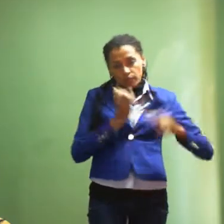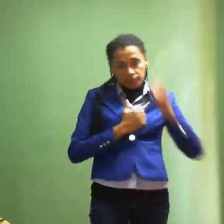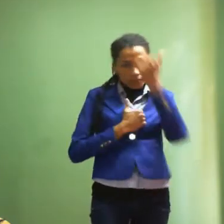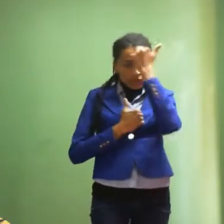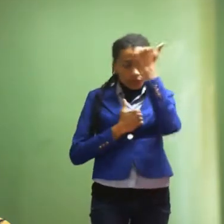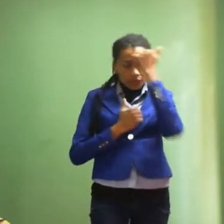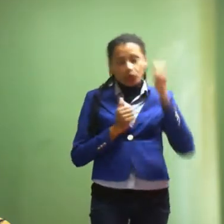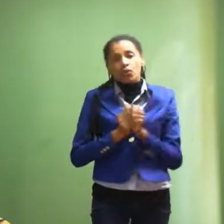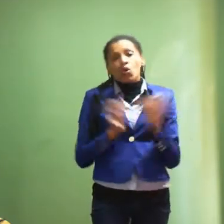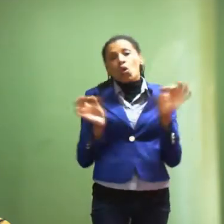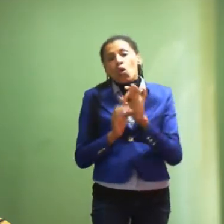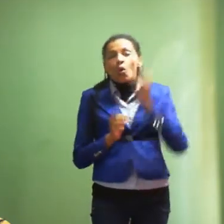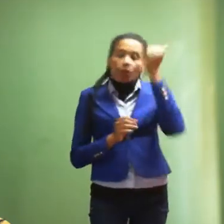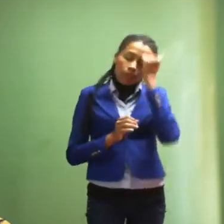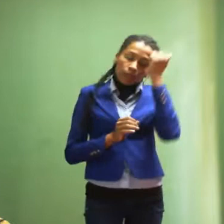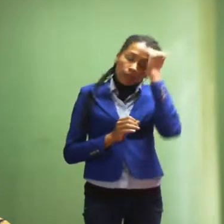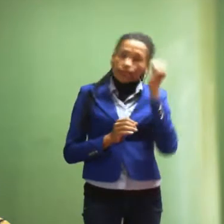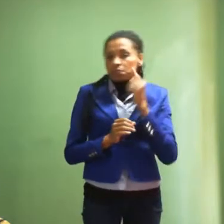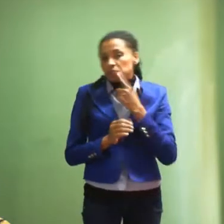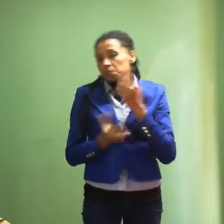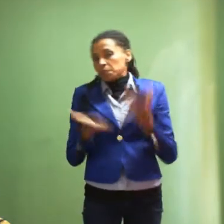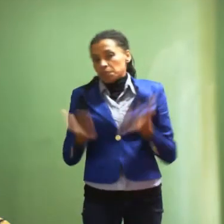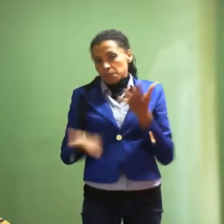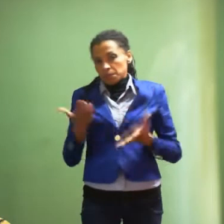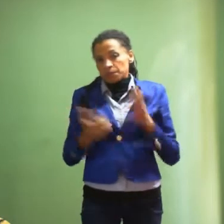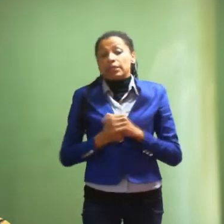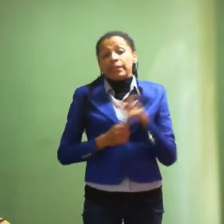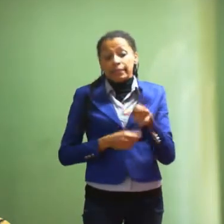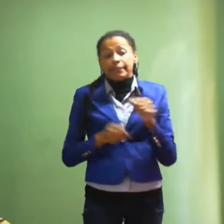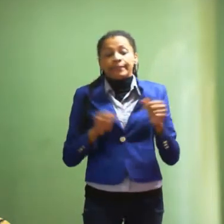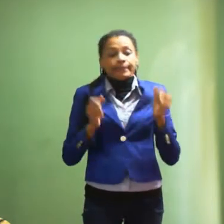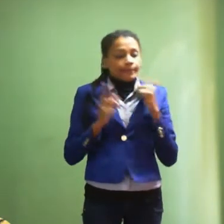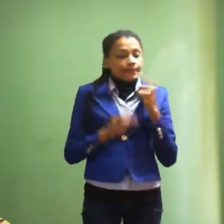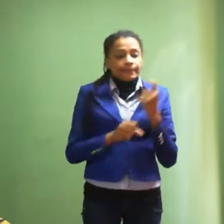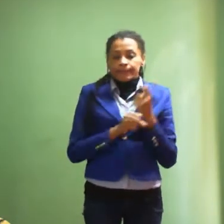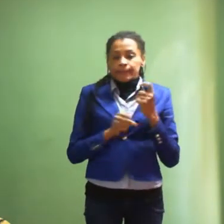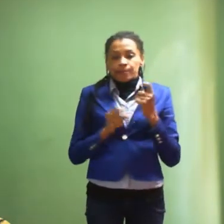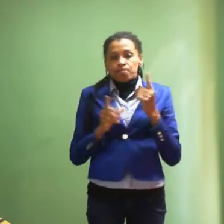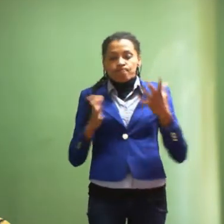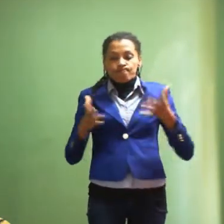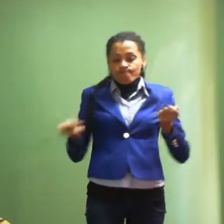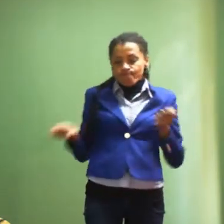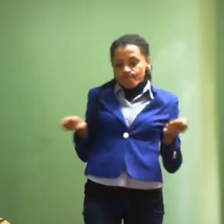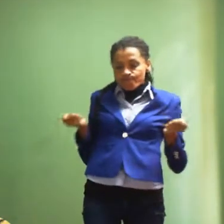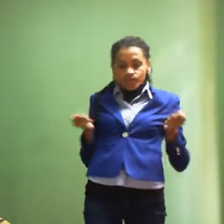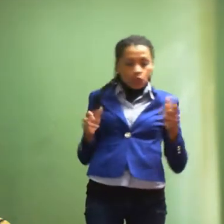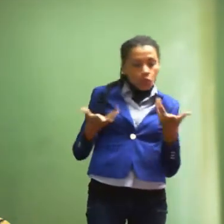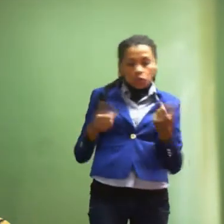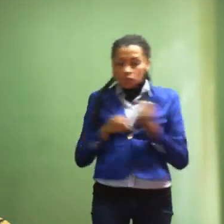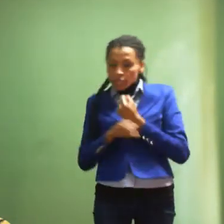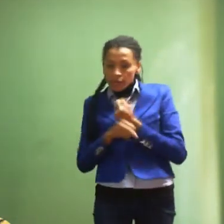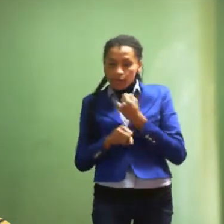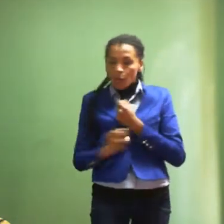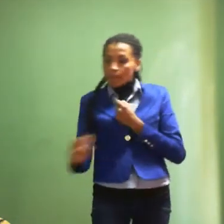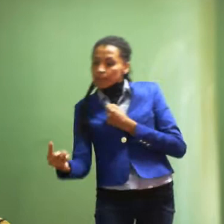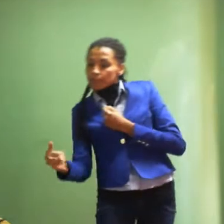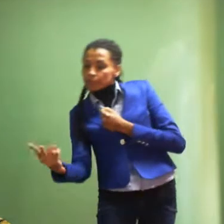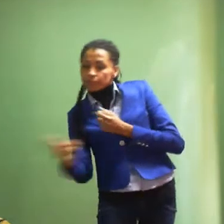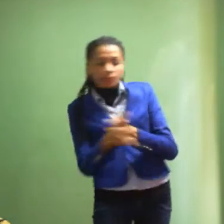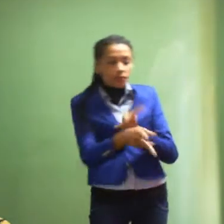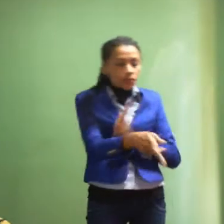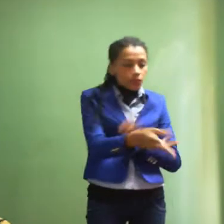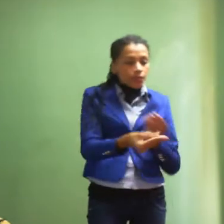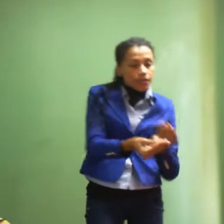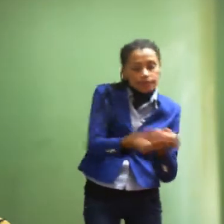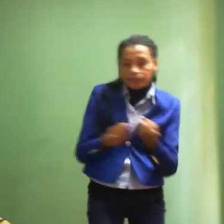del docente sordo del aula, es un poco complejo, tiene muchos elementos que tiene que estar mirando al tiempo, tiene que estar mirando